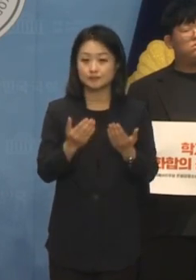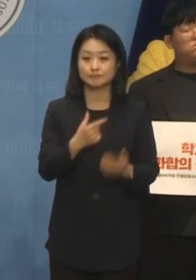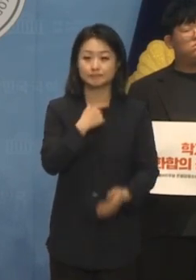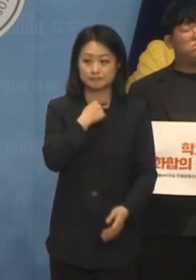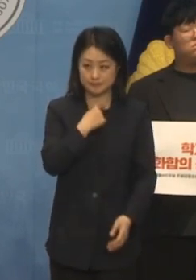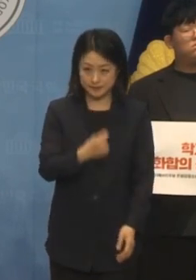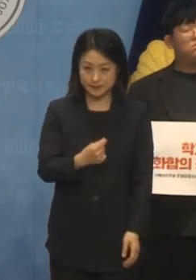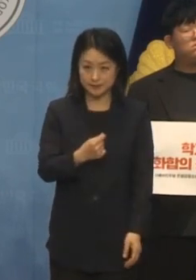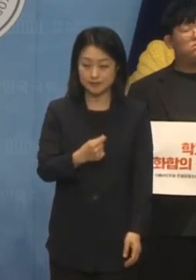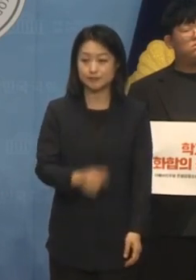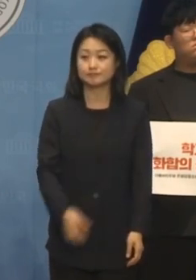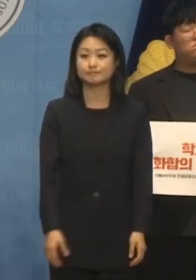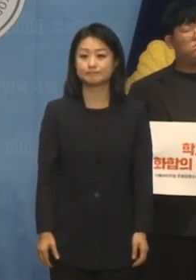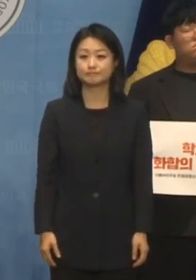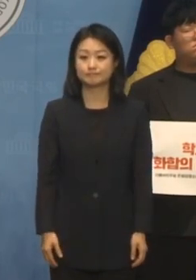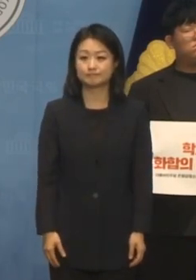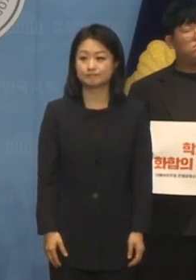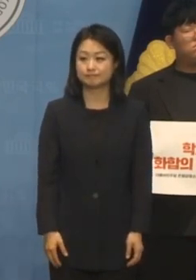바입니다. 이상입니다.